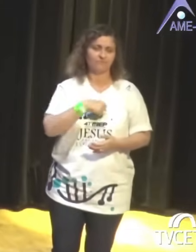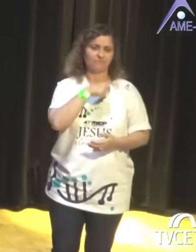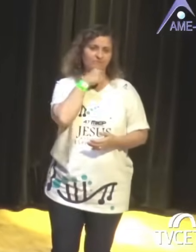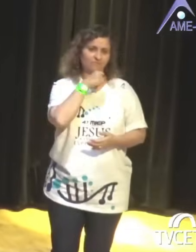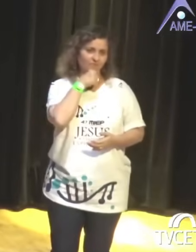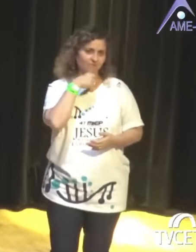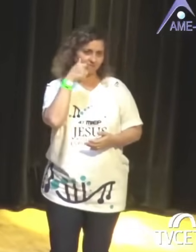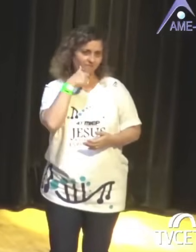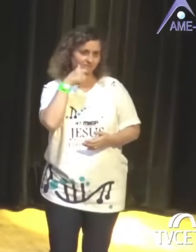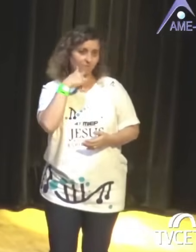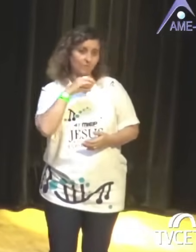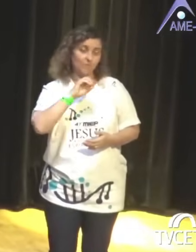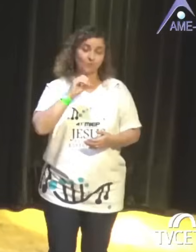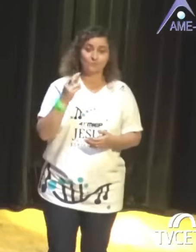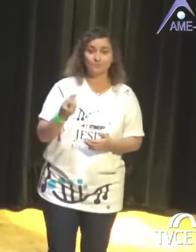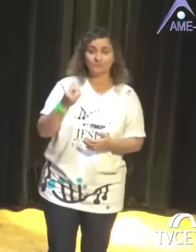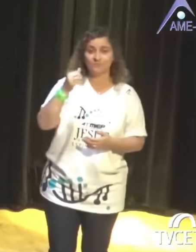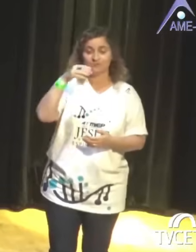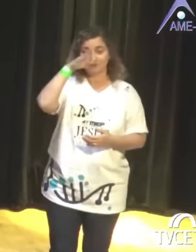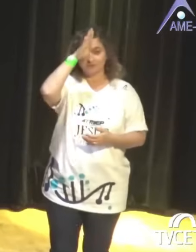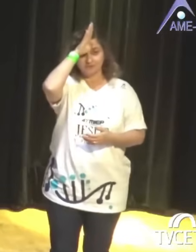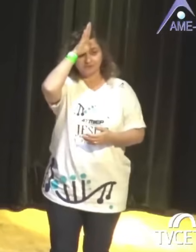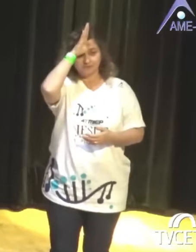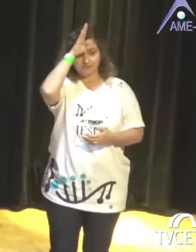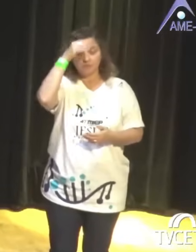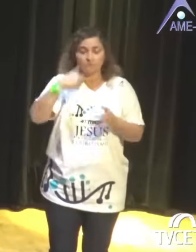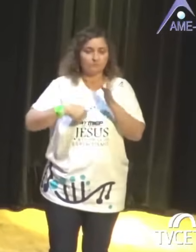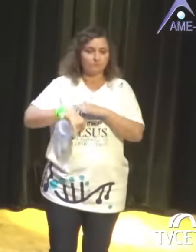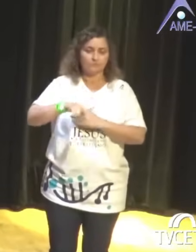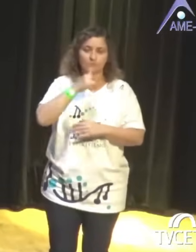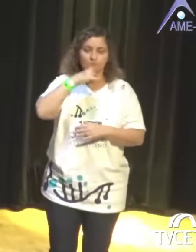espaço miraculoso um